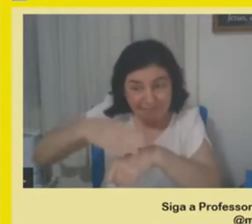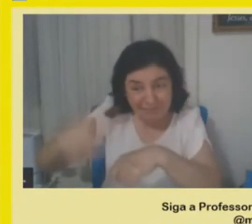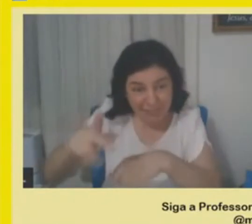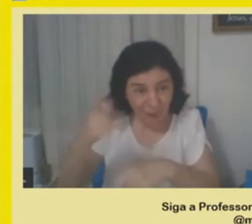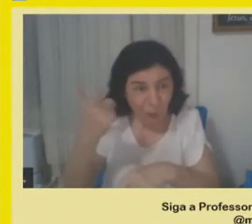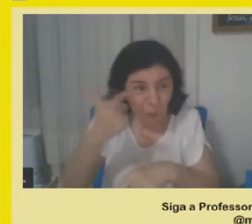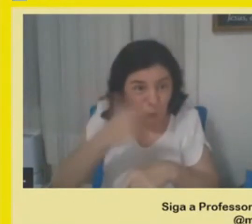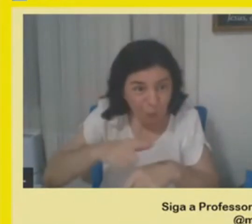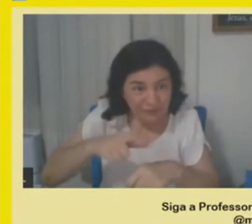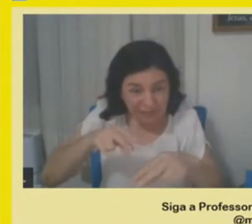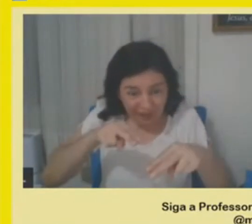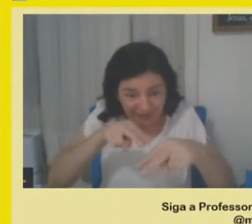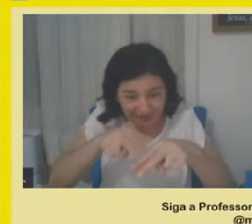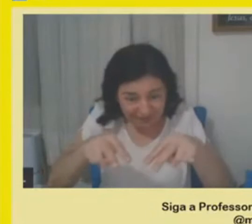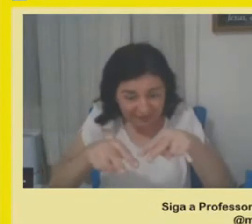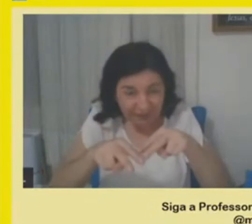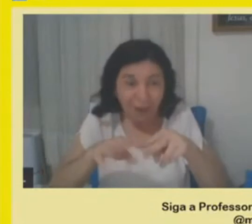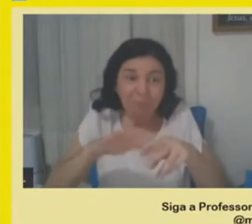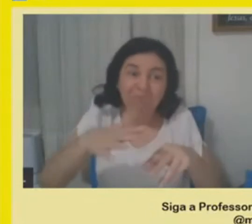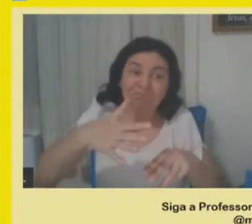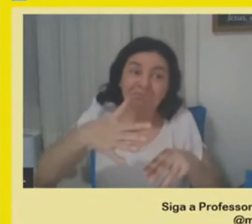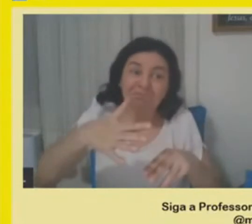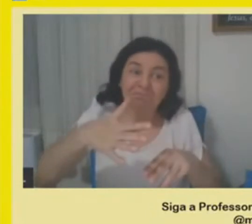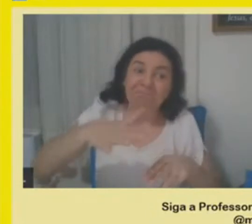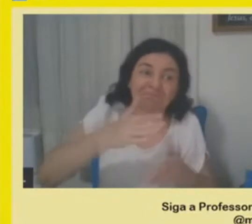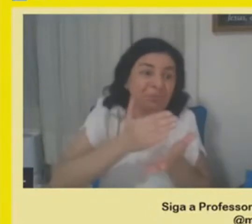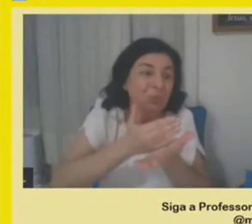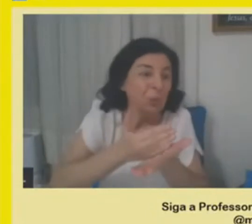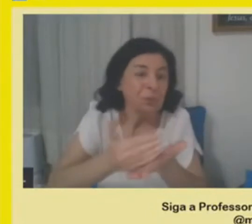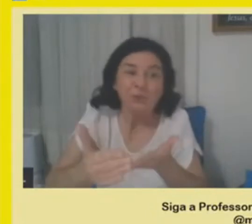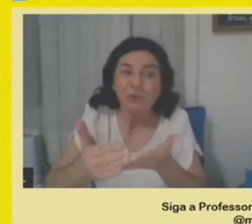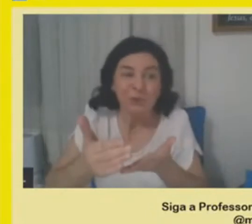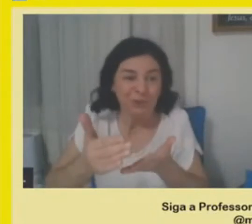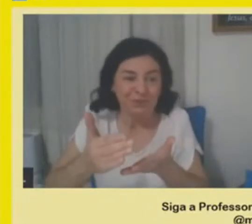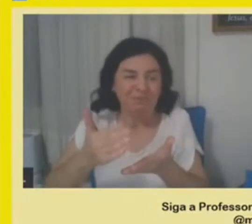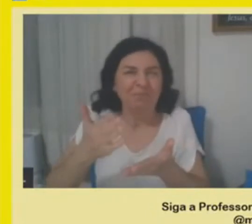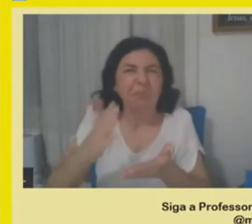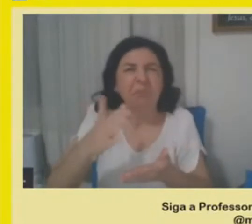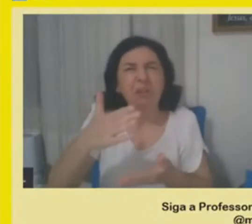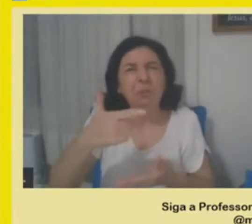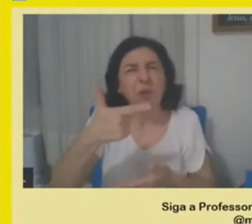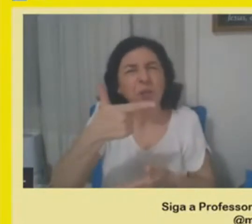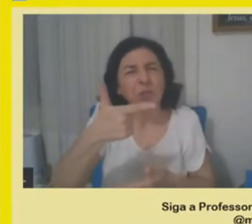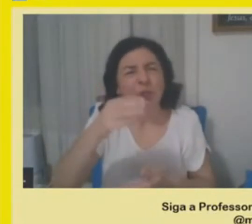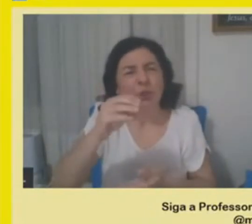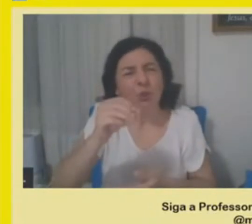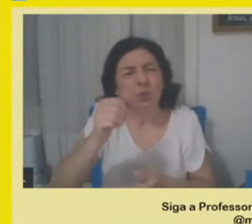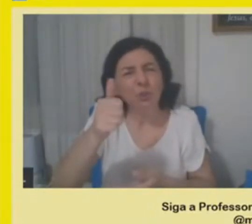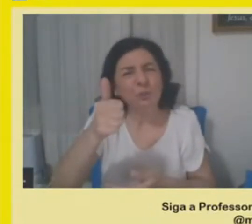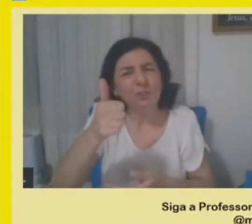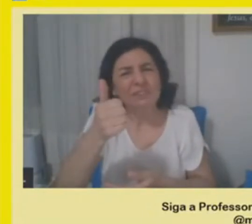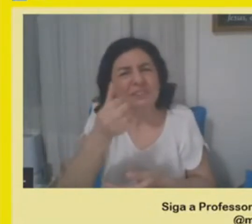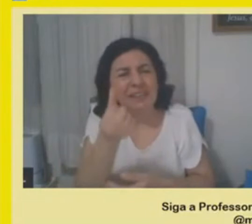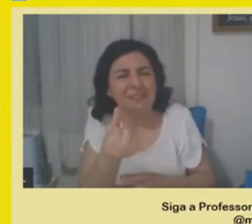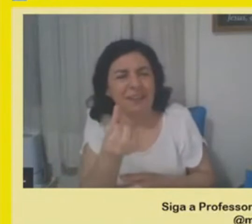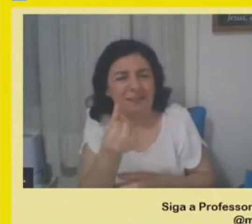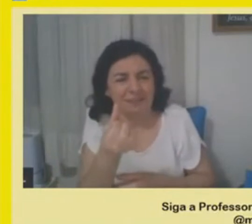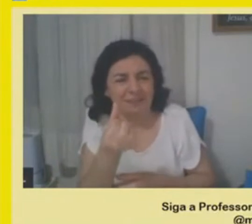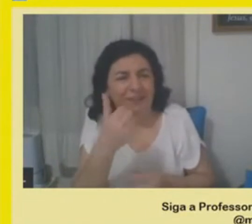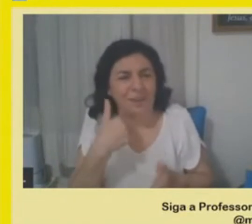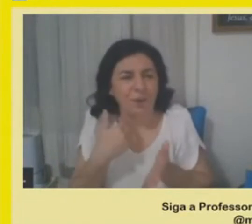Só assim só que eles utilizam. Mas se eles conseguem utilizar o Tangram, ainda não.